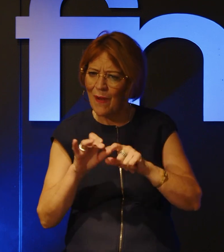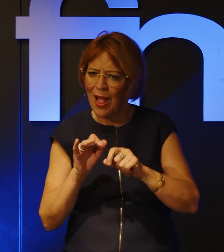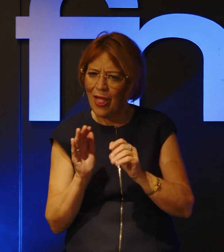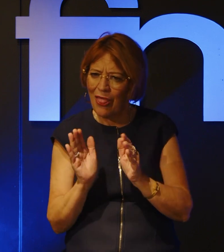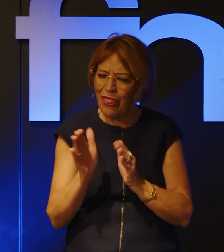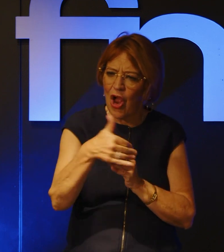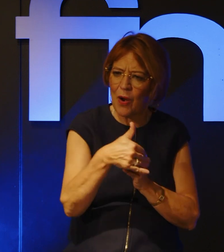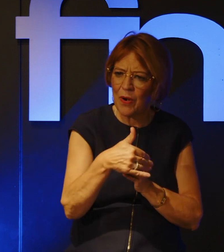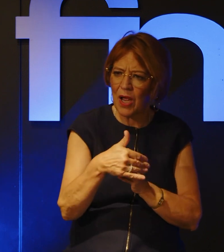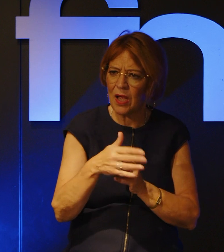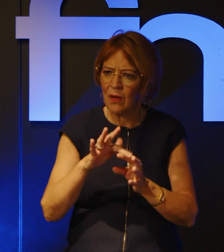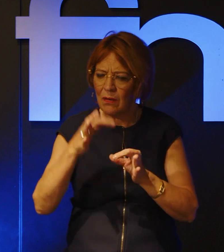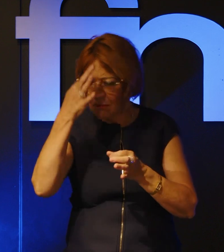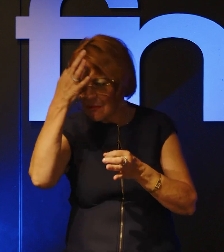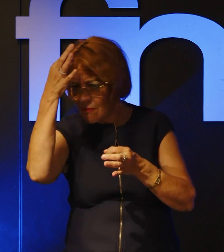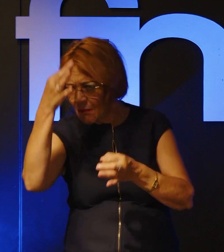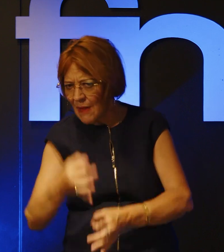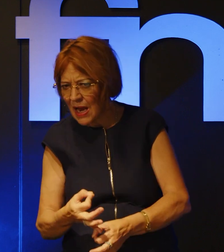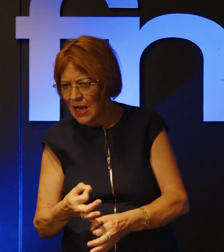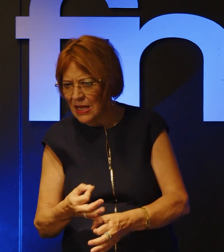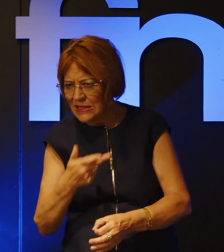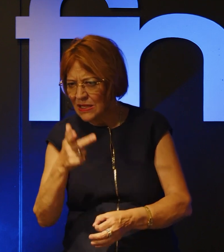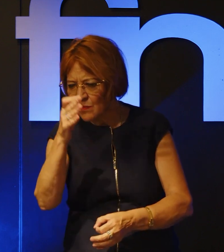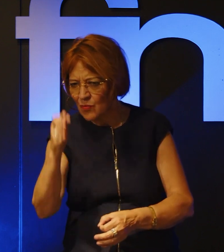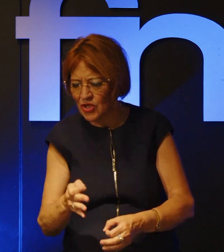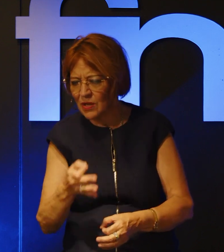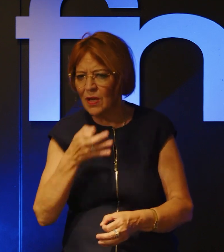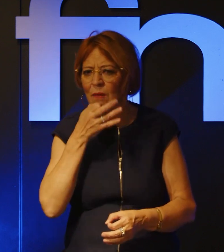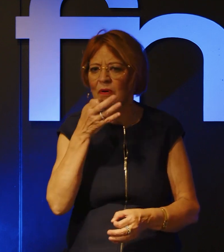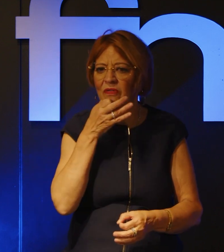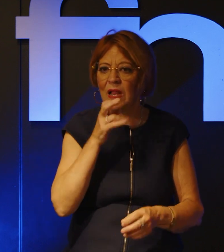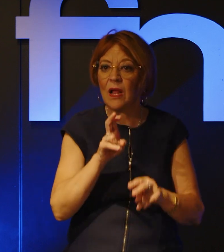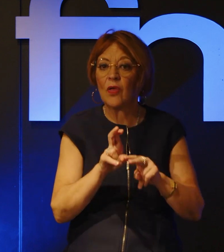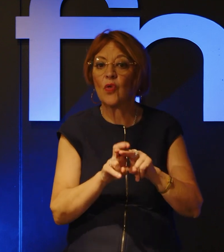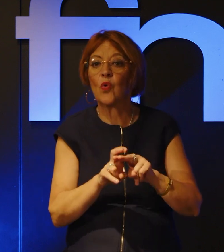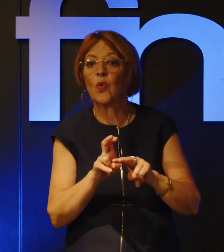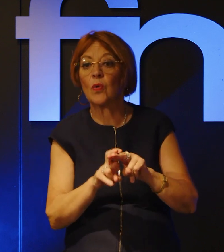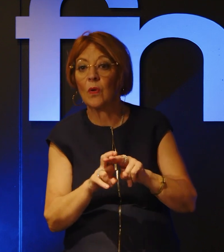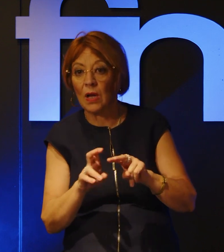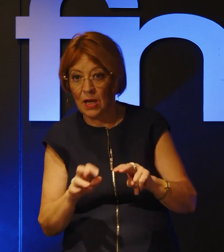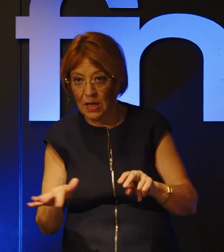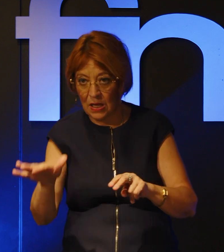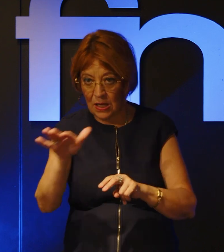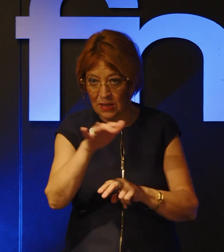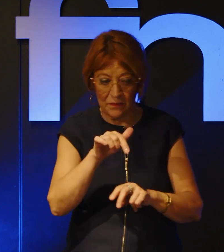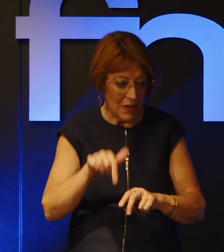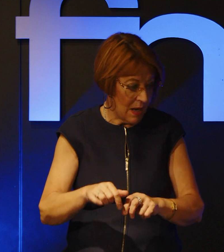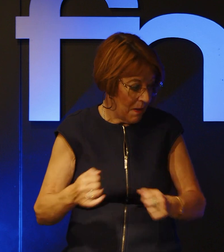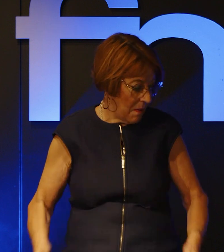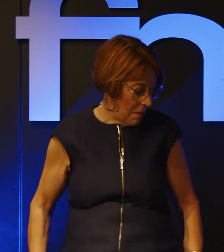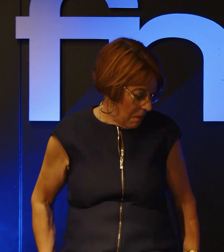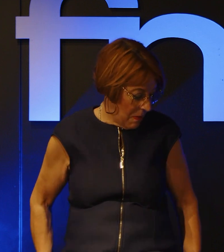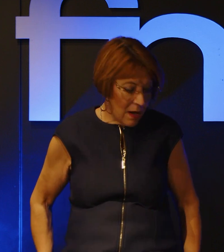honestidade Radical para vos falar do lugar que de facto é este banco não é